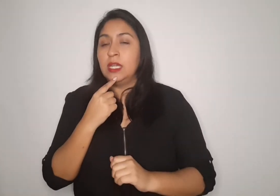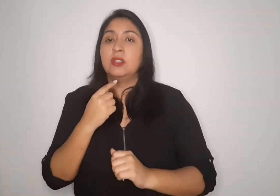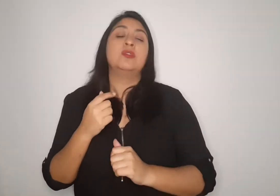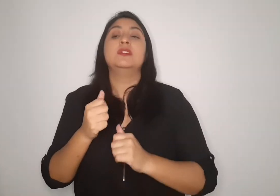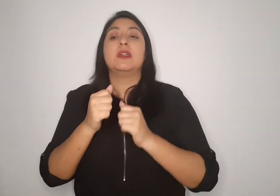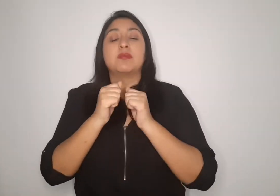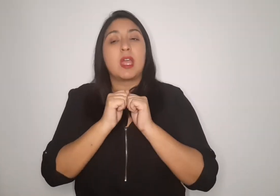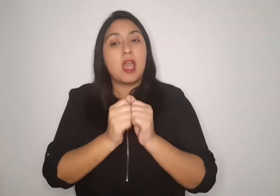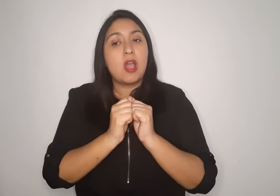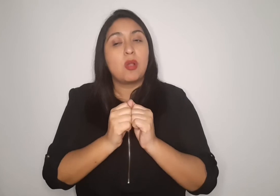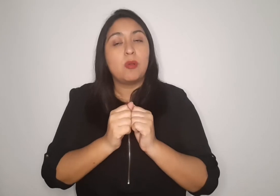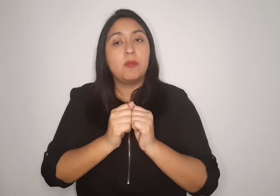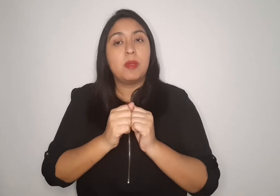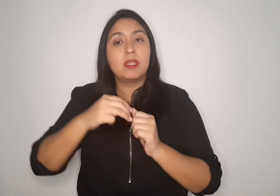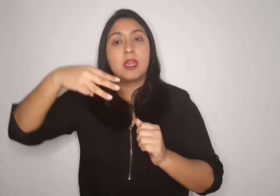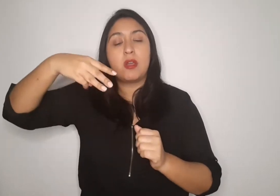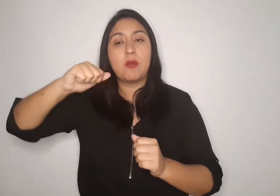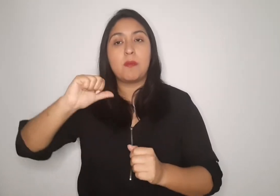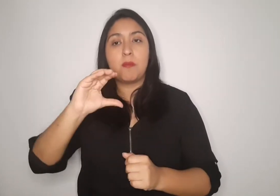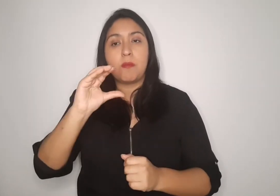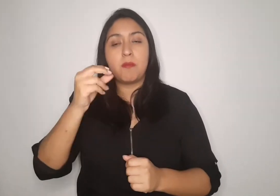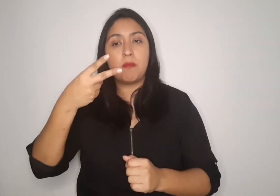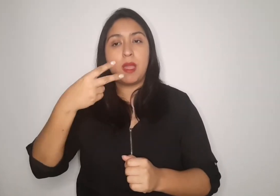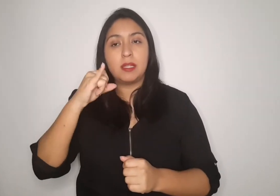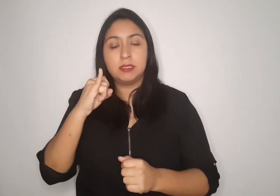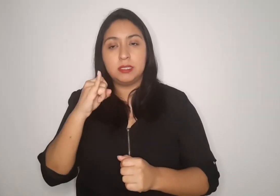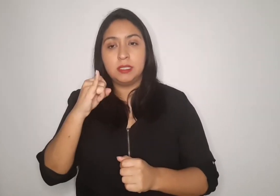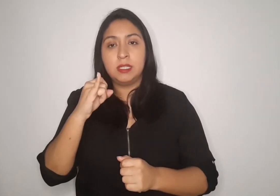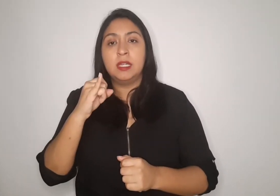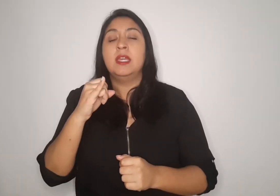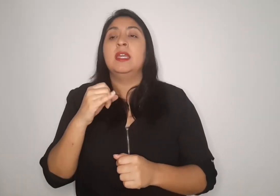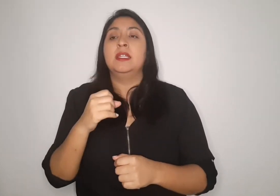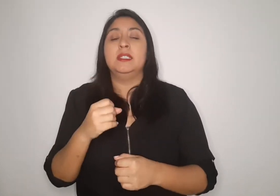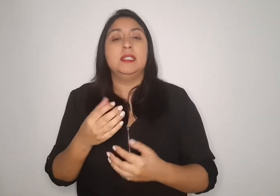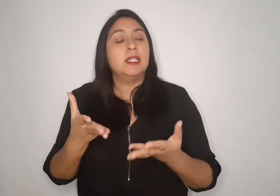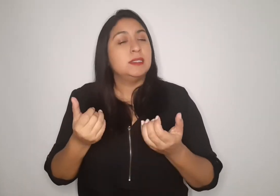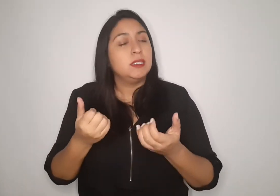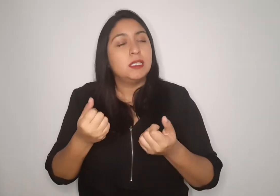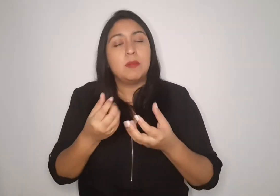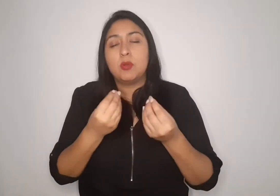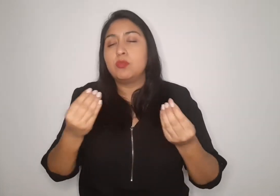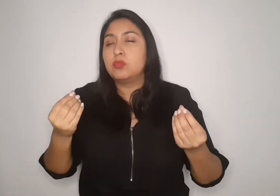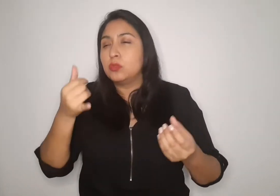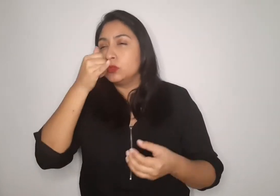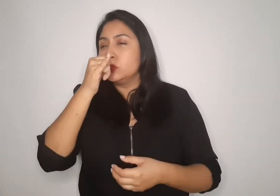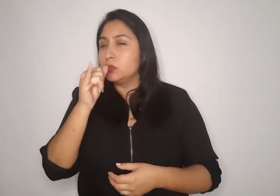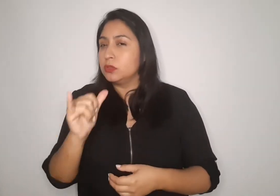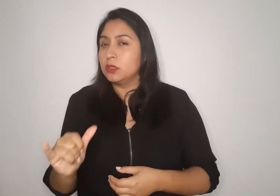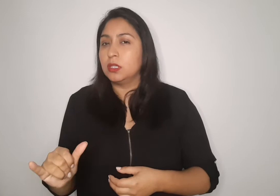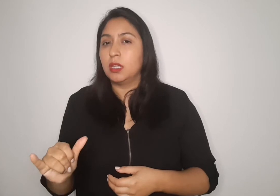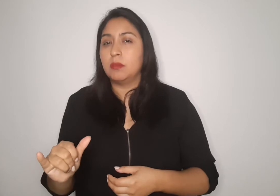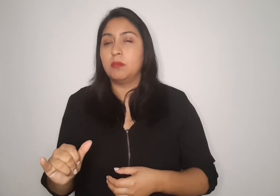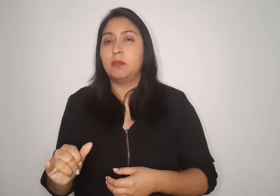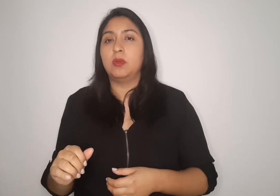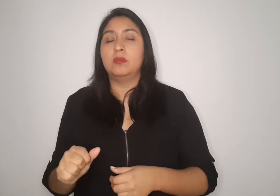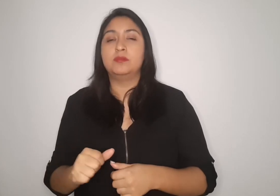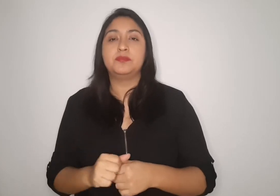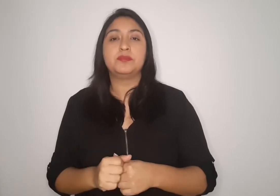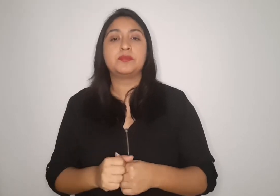esto. Eso fue lo otro, el tiempo. El tiempo para hacer las cosas bien tiene que durar lo que tiene que durar nomás. No es un proyecto,